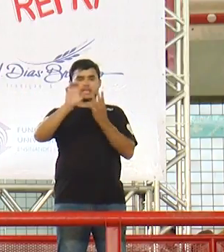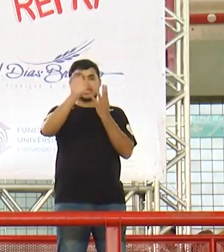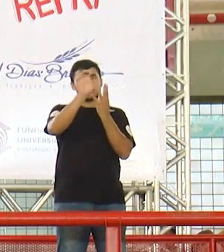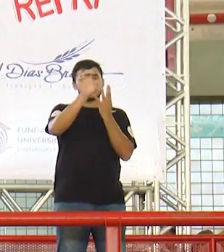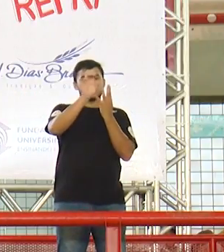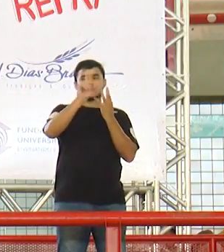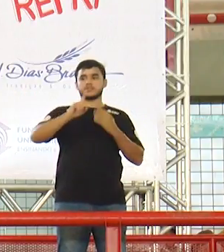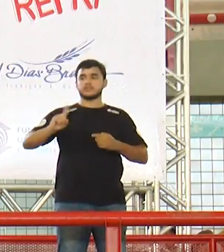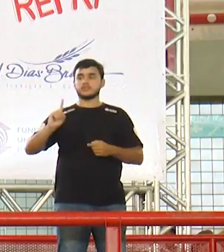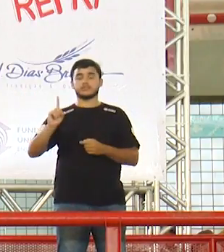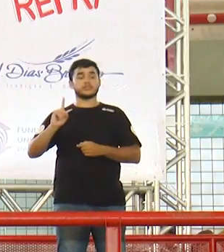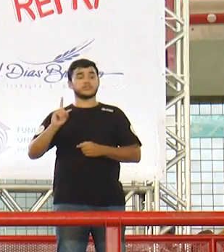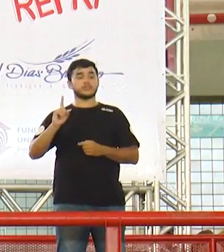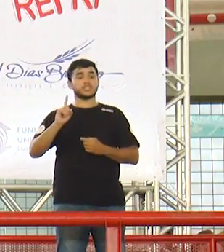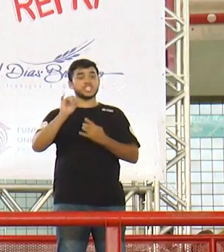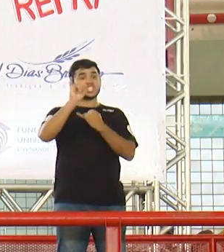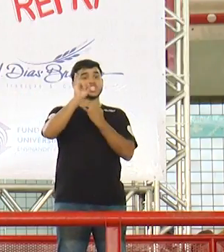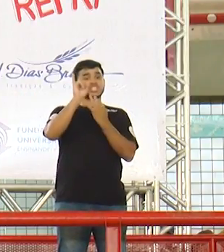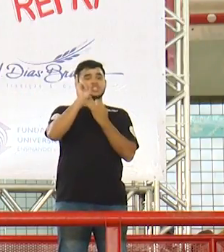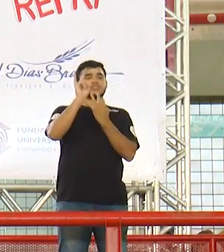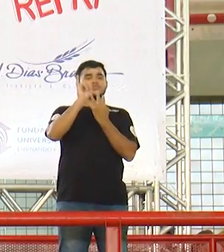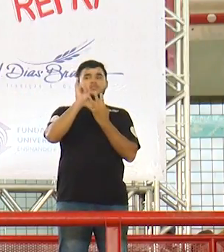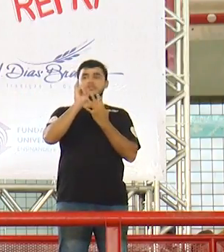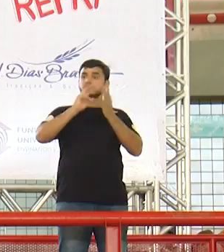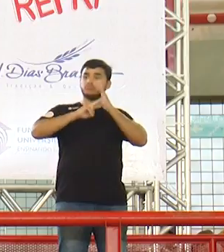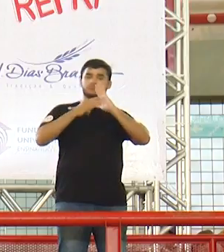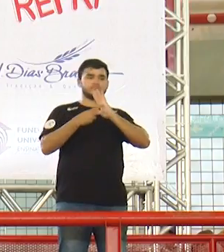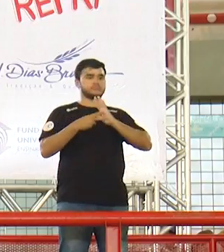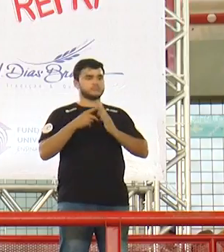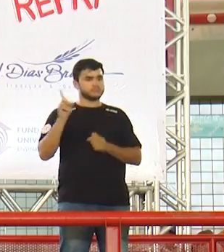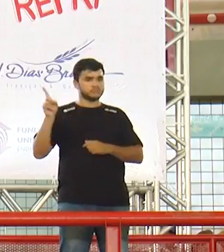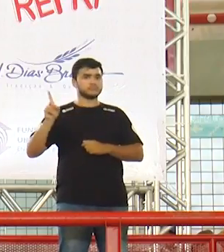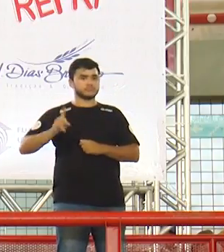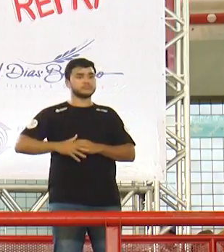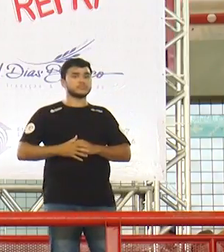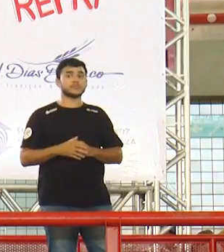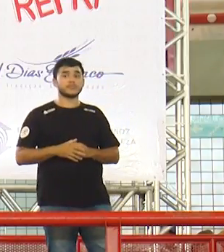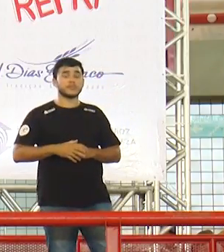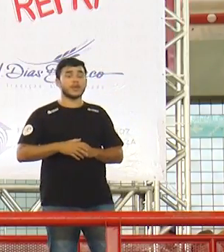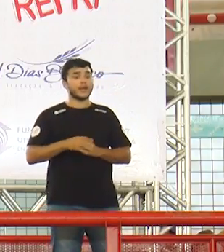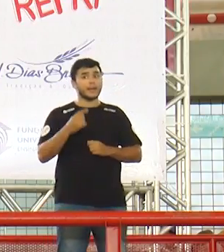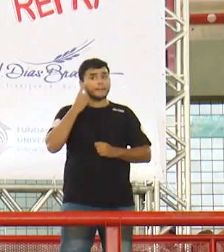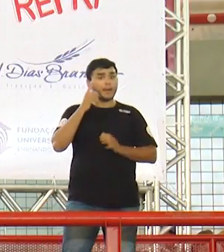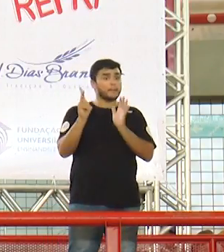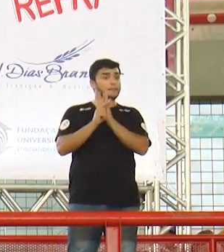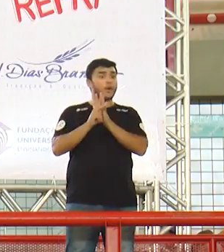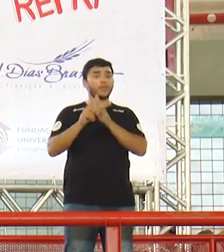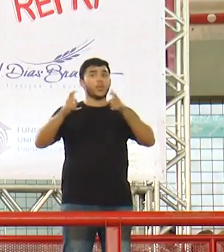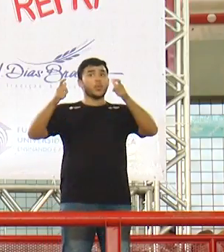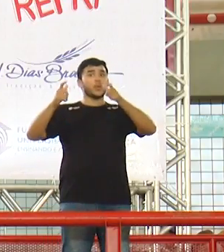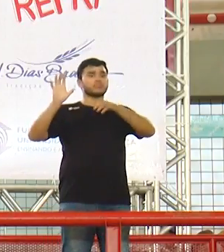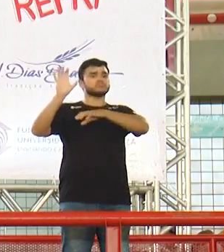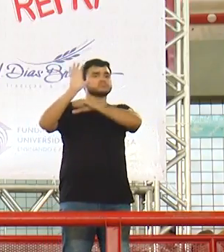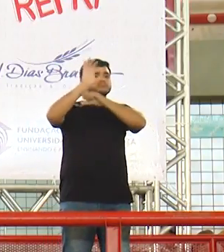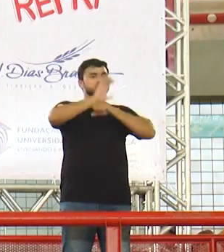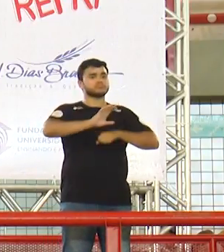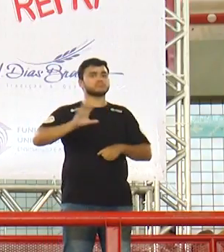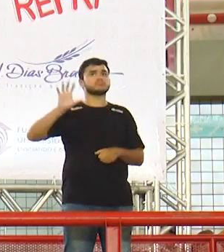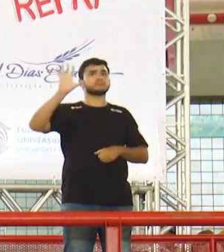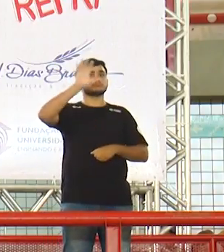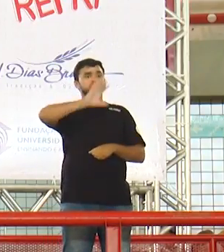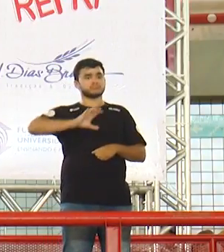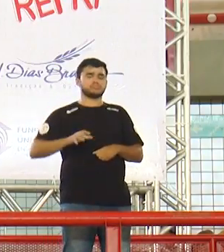quente dói o dente. Então ela iria pronunciar sangue, né? Mas é uma questão regional. Mas veja que tem